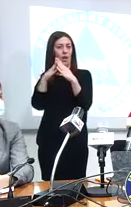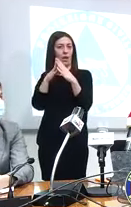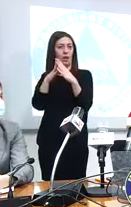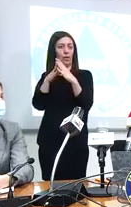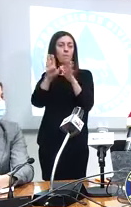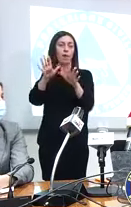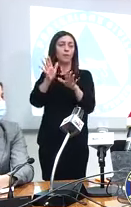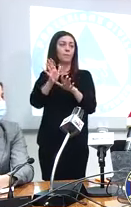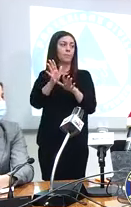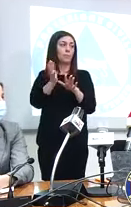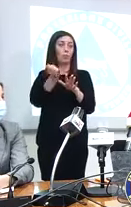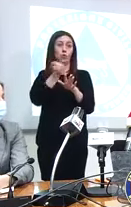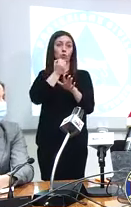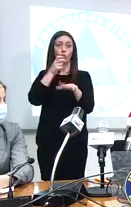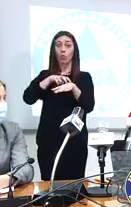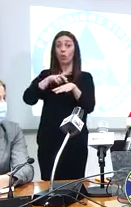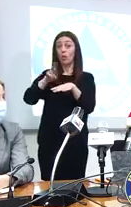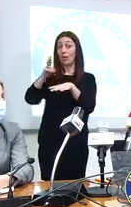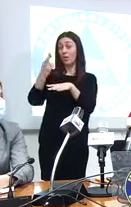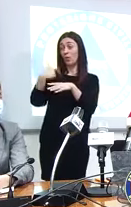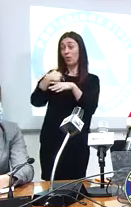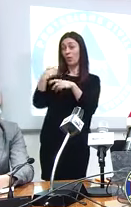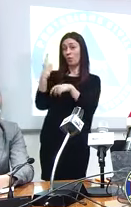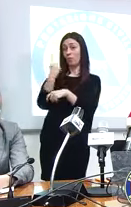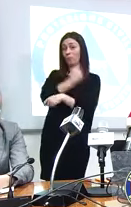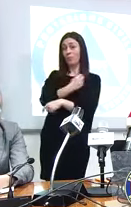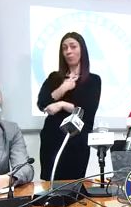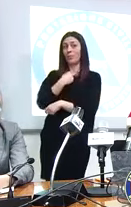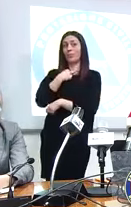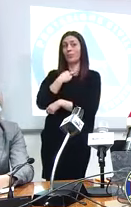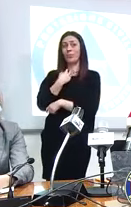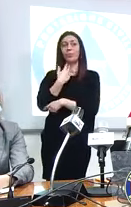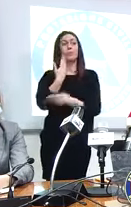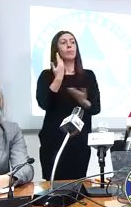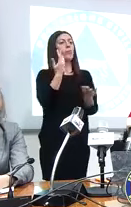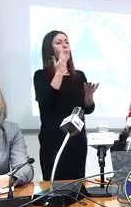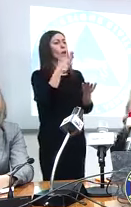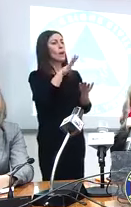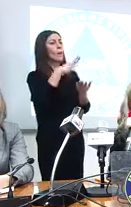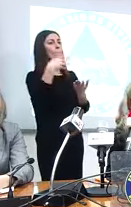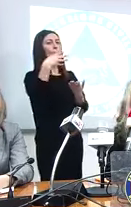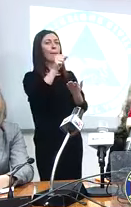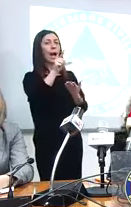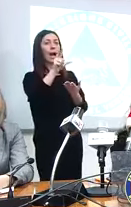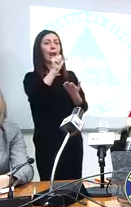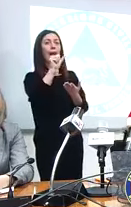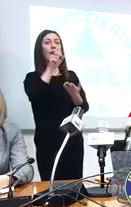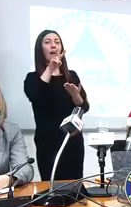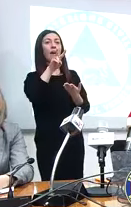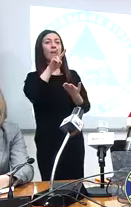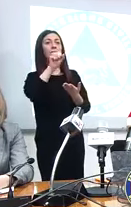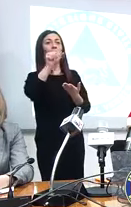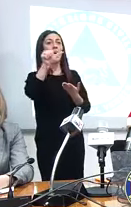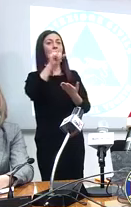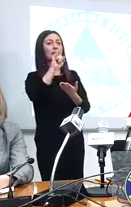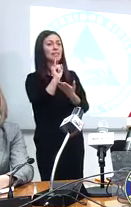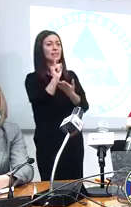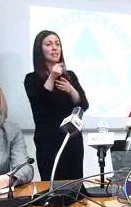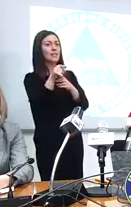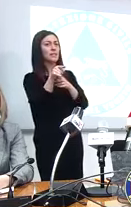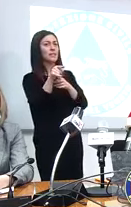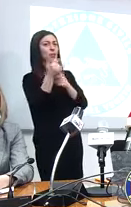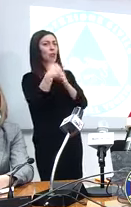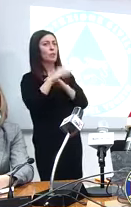scuso con la dottoressa Russo, ma devo andare. Un attimo solo, c'era prenotato Malavasi per una domanda. Scusami Malavasi, mi vado. Sì,